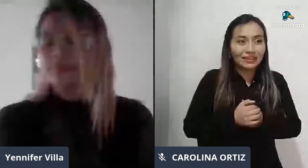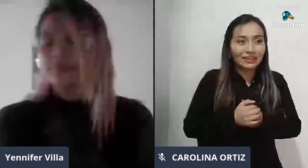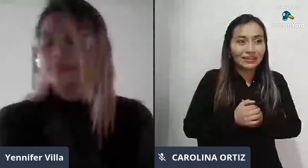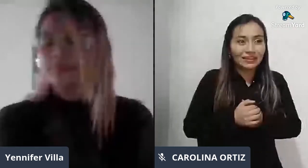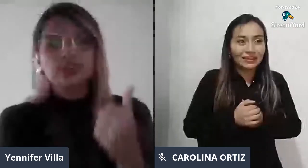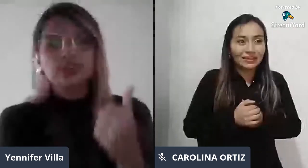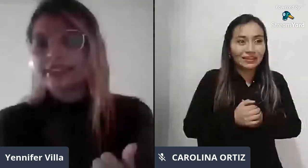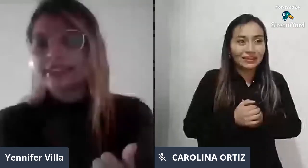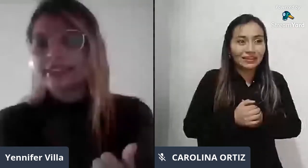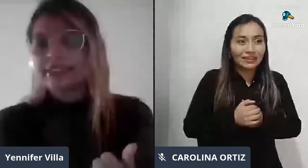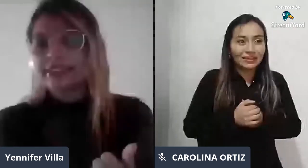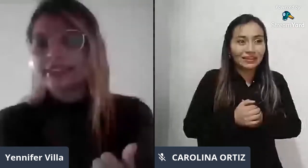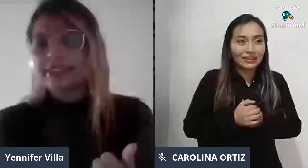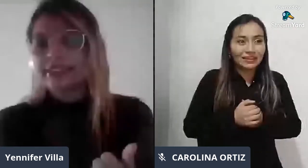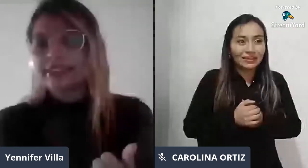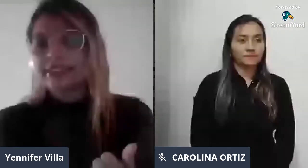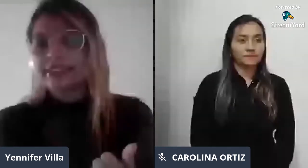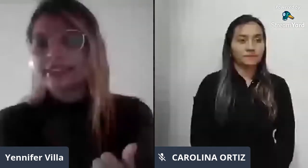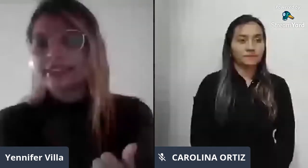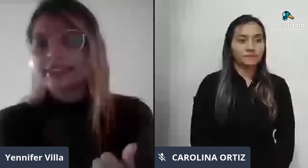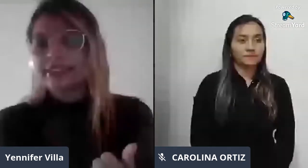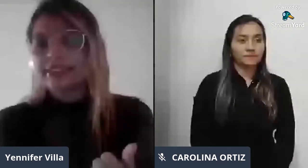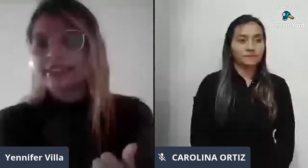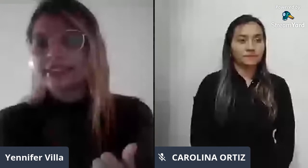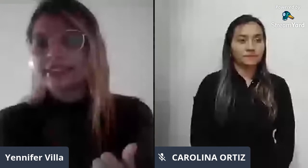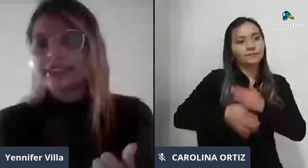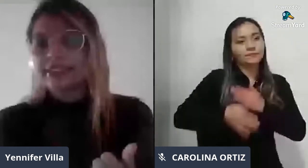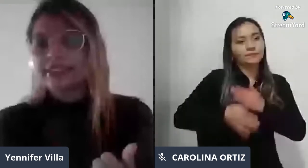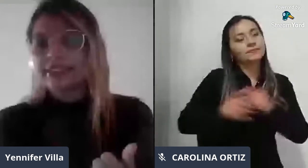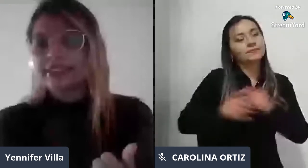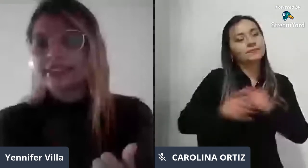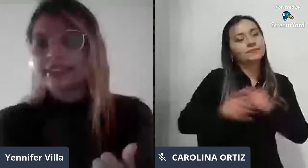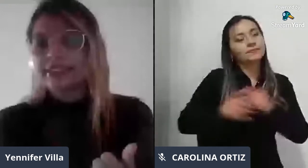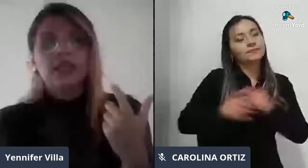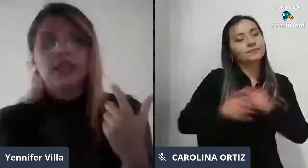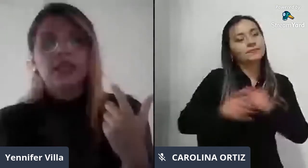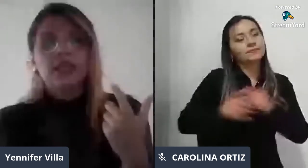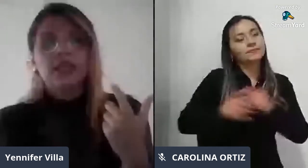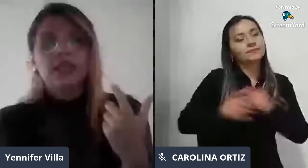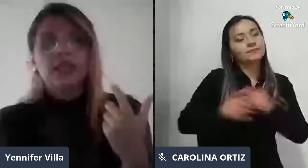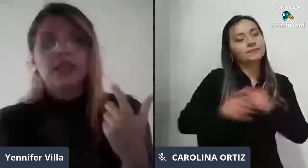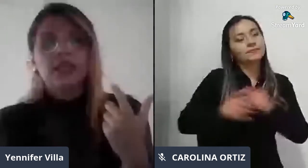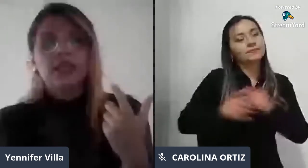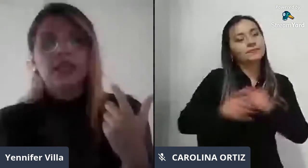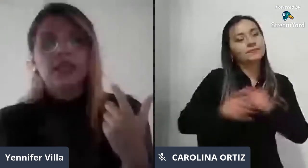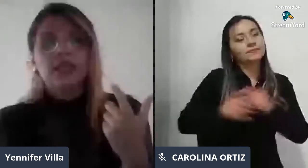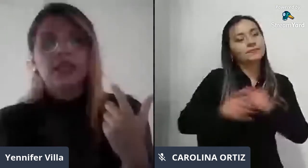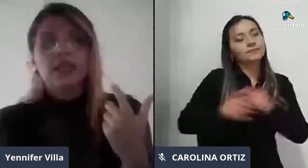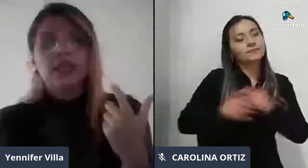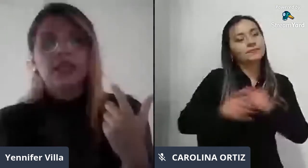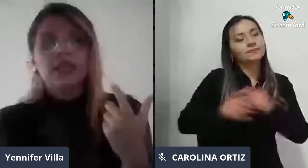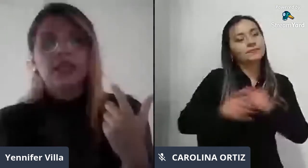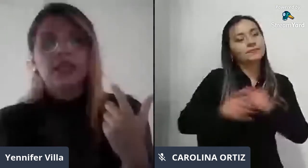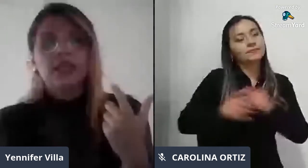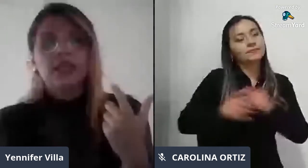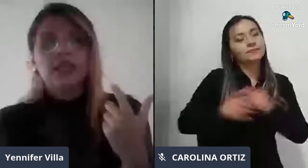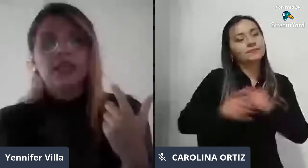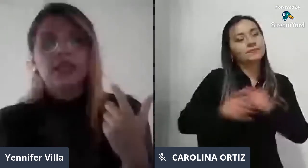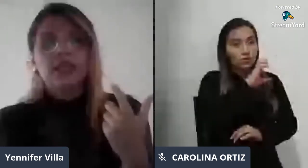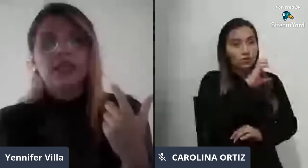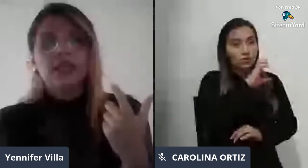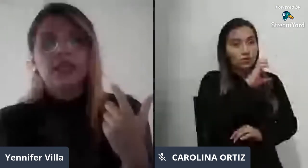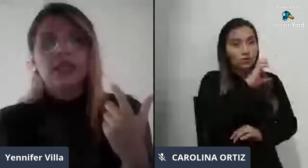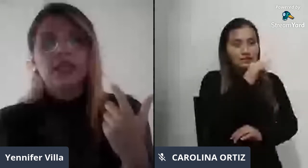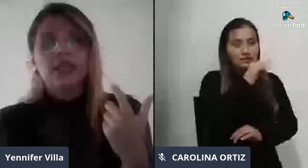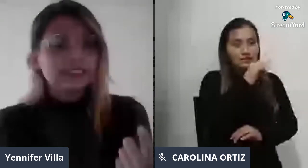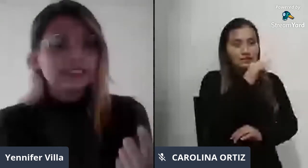la estancia. Veo que aparece fuertemente lo que está pasando con los indígenas en Vera, la